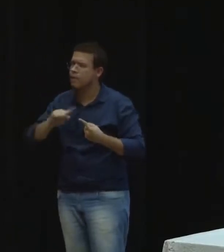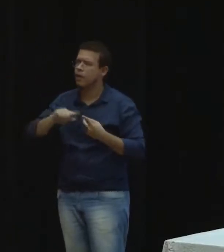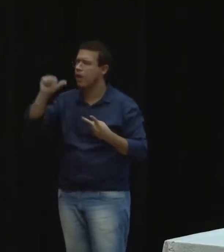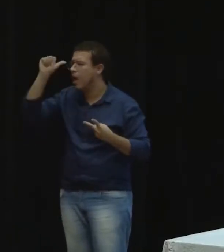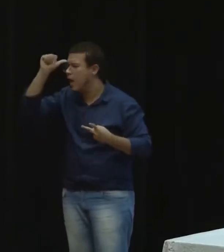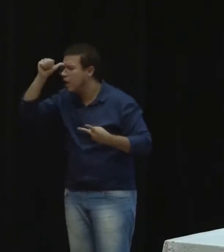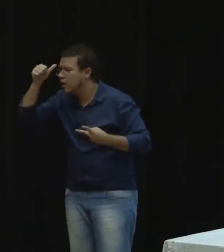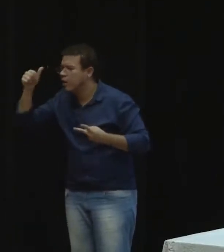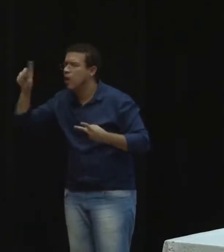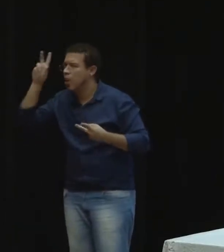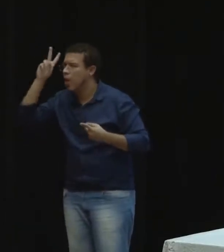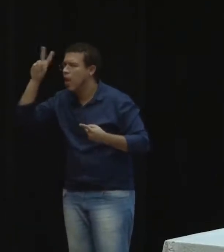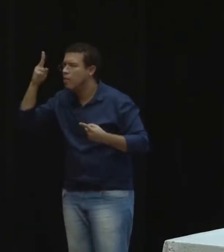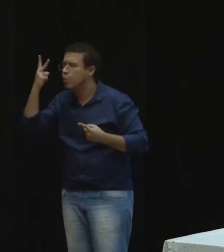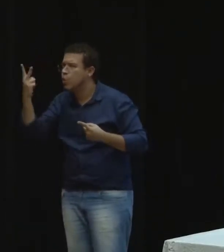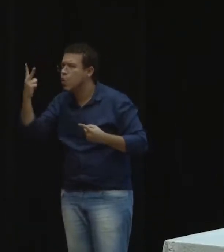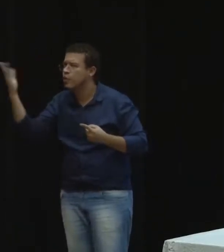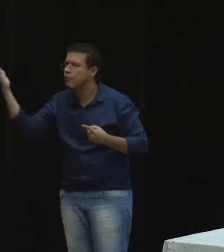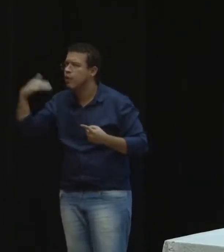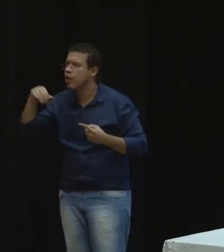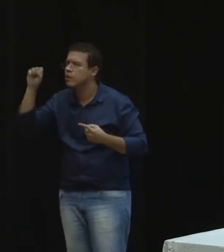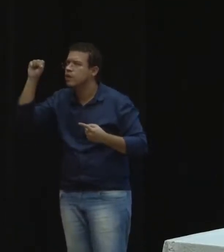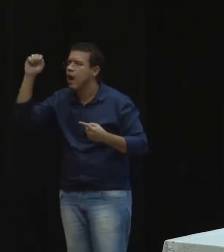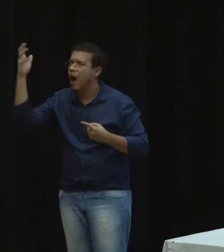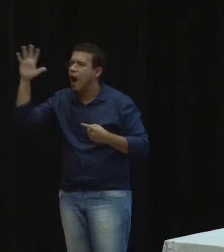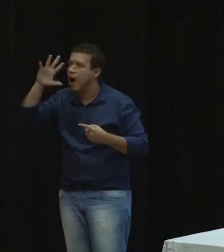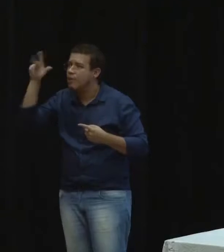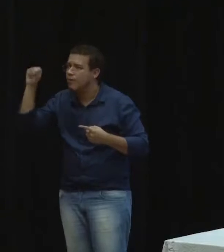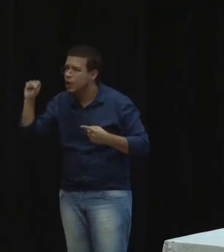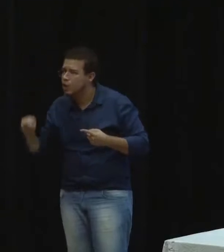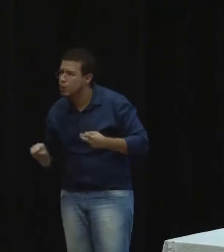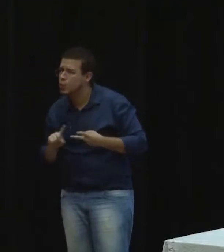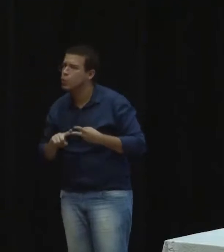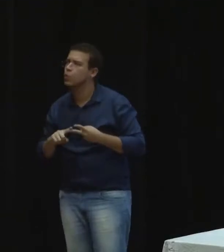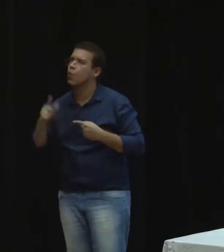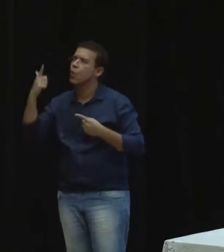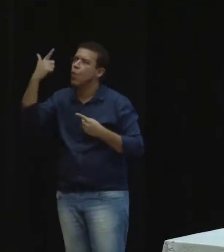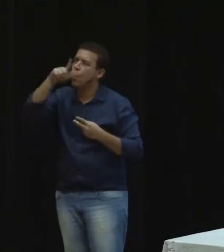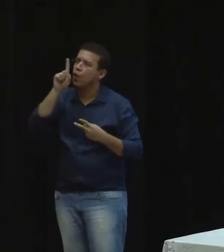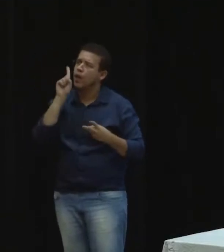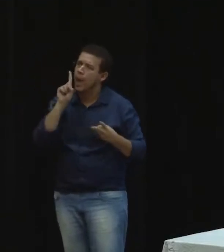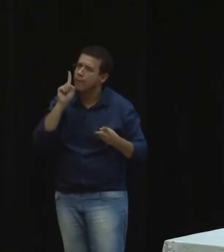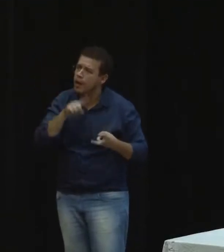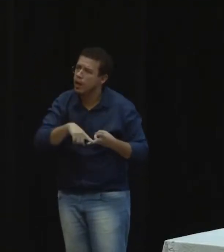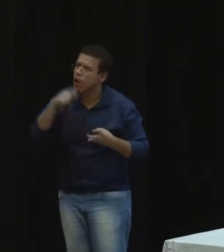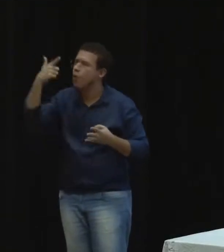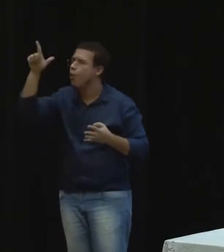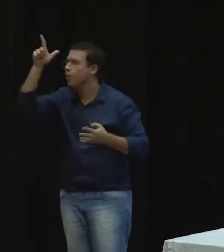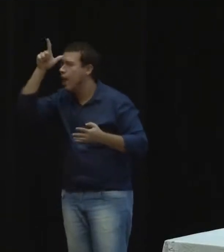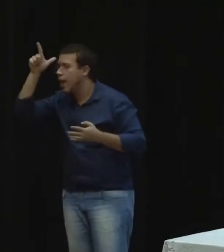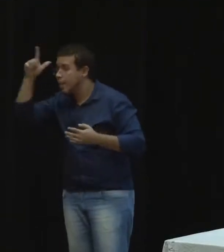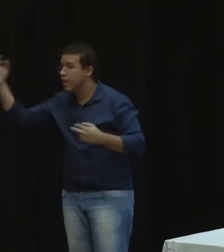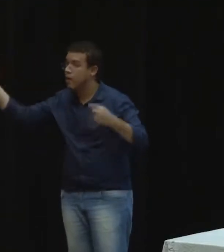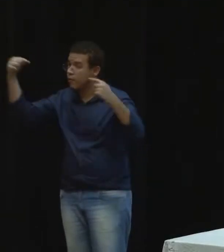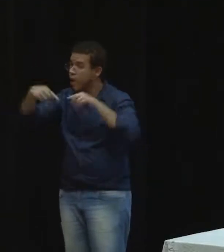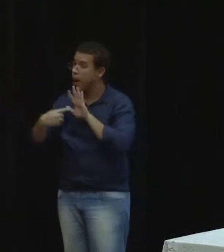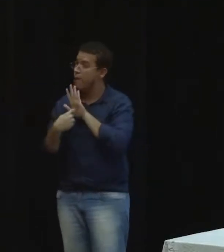países, da África, da Índia, África do Sul, Estados Unidos,